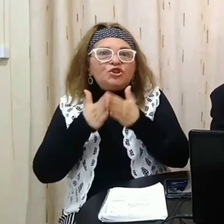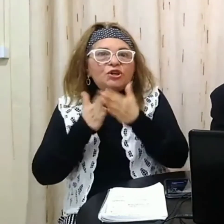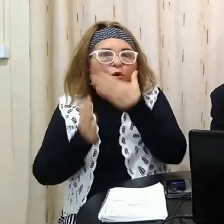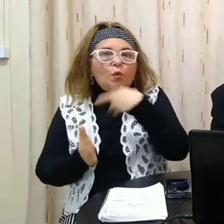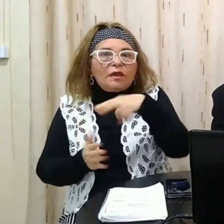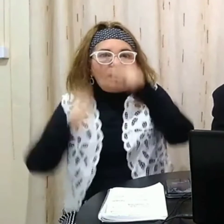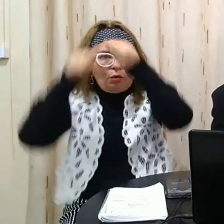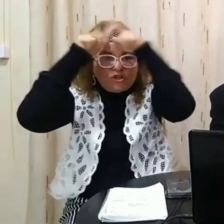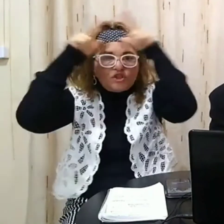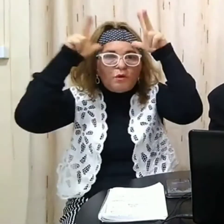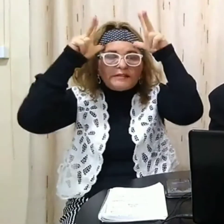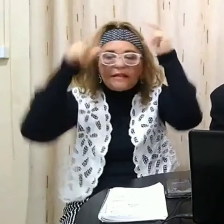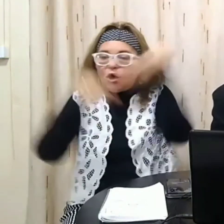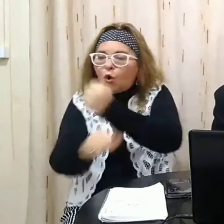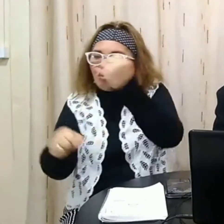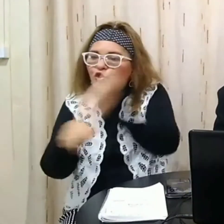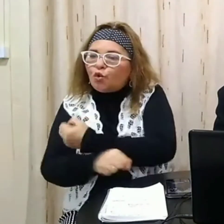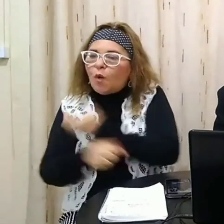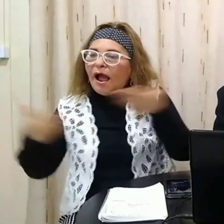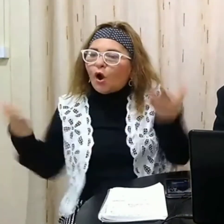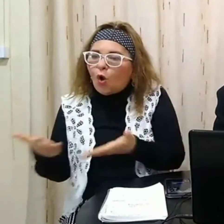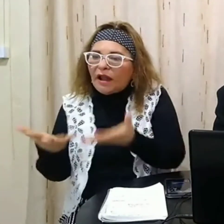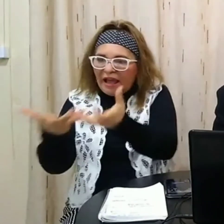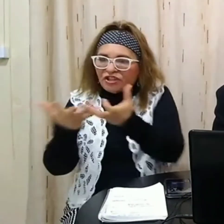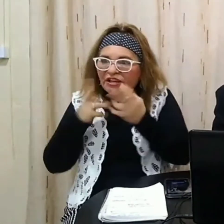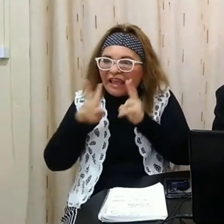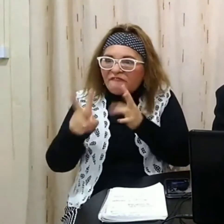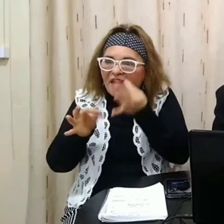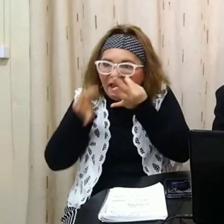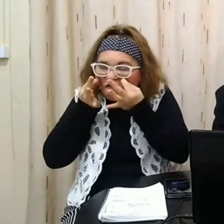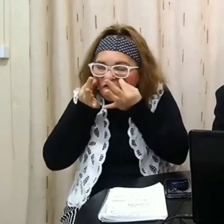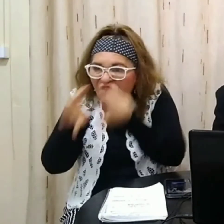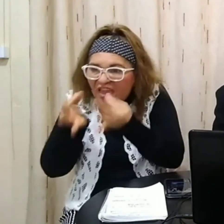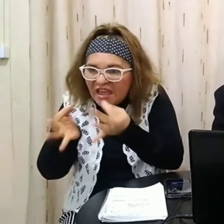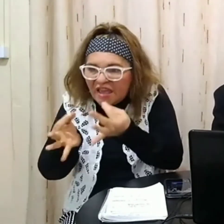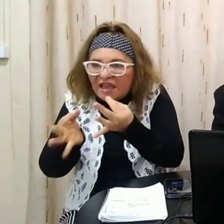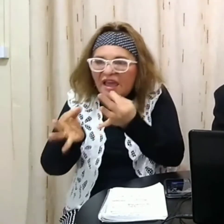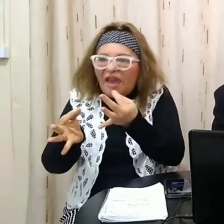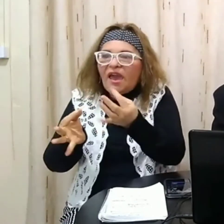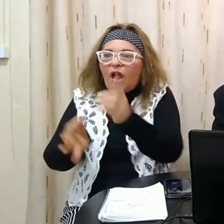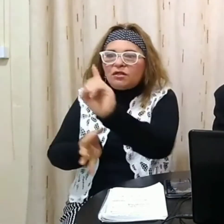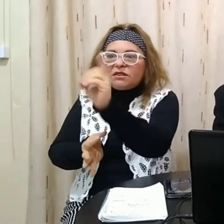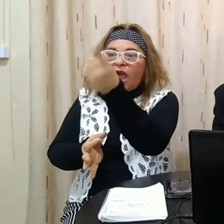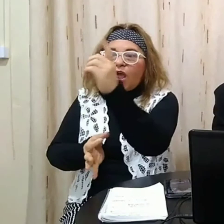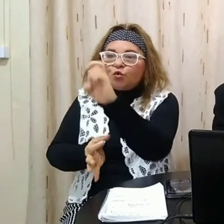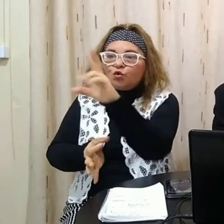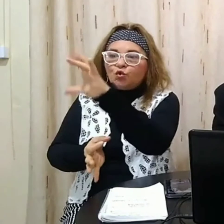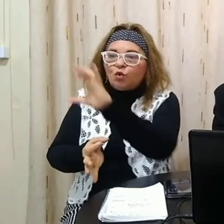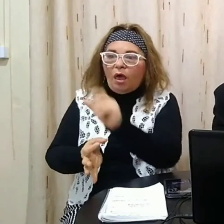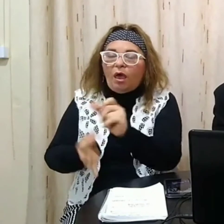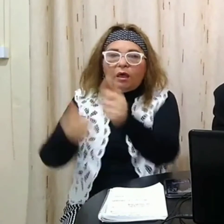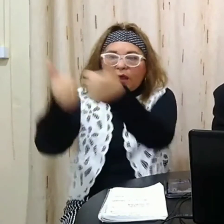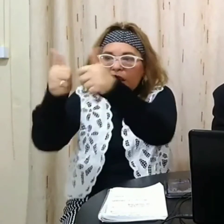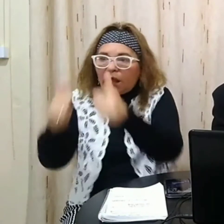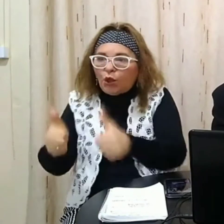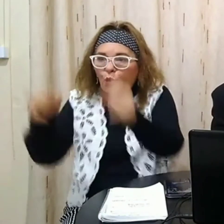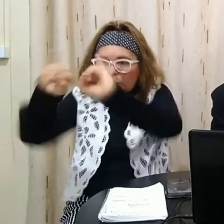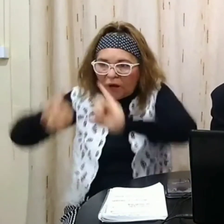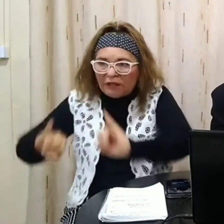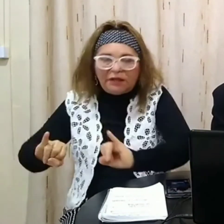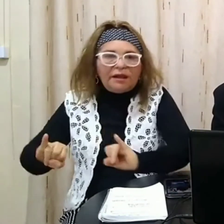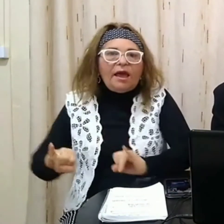vão adiante de nós, que a gente esteja vendo. As pessoas só queriam crer, como hoje, naquilo que veem. Eu não